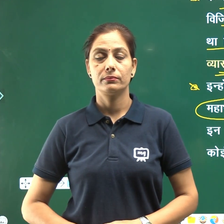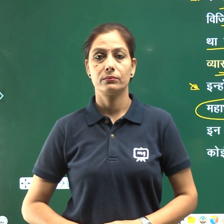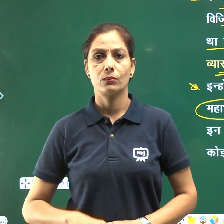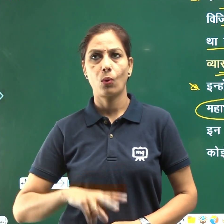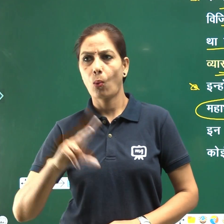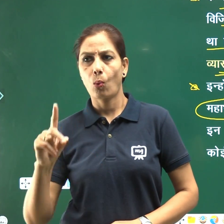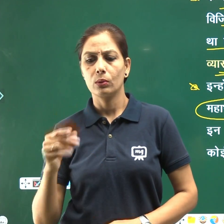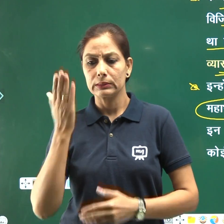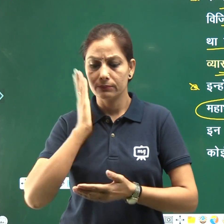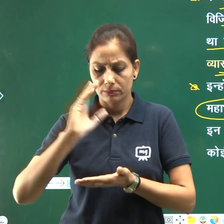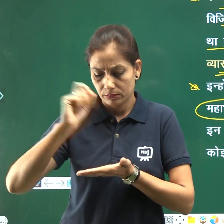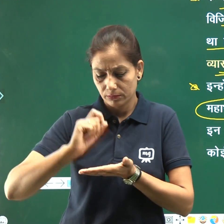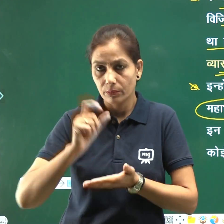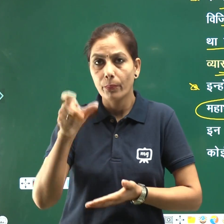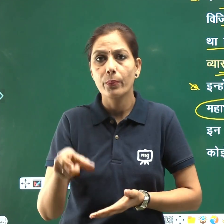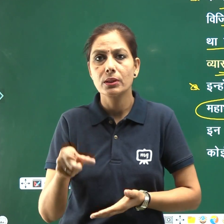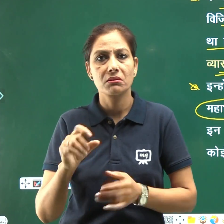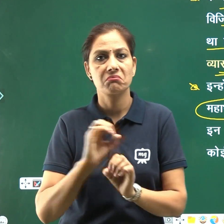और कोई कवि नहीं है,